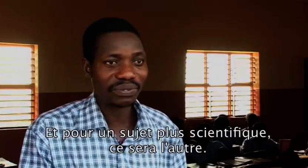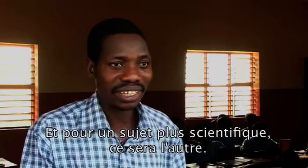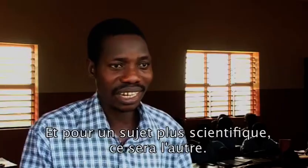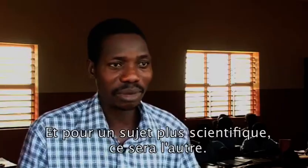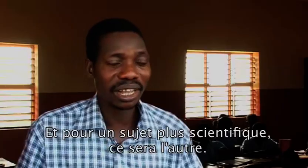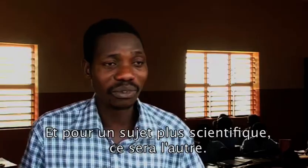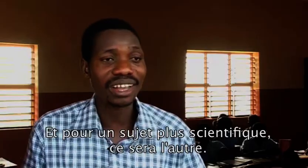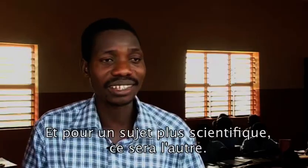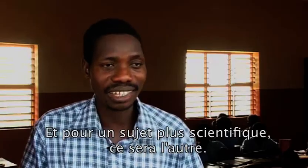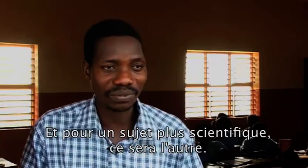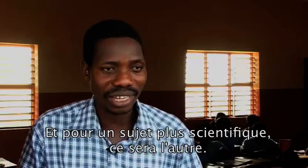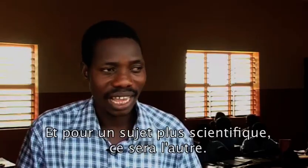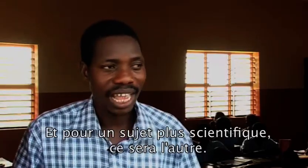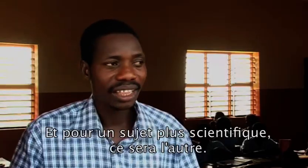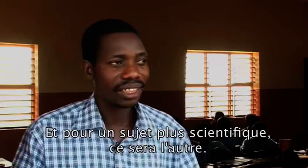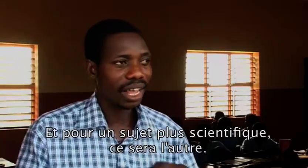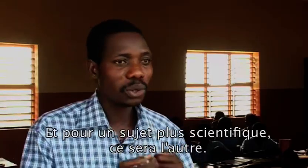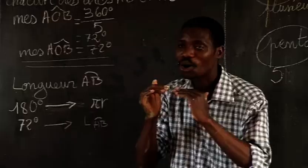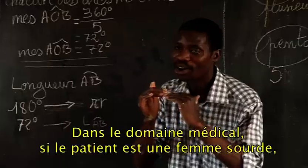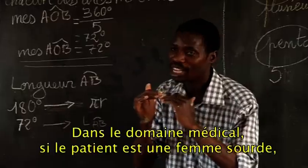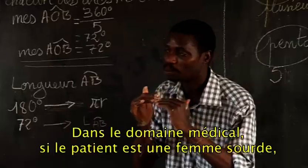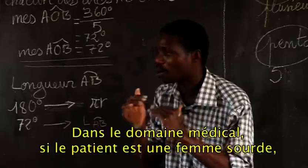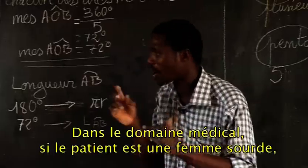cadre scientifique, il sera mieux d'envoyer un scientifique. Dans le domaine